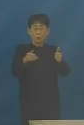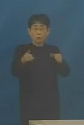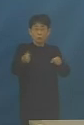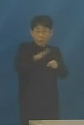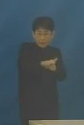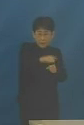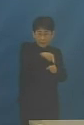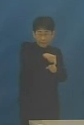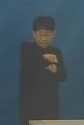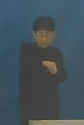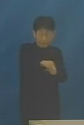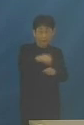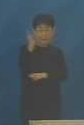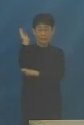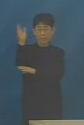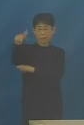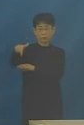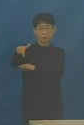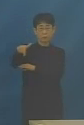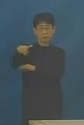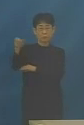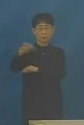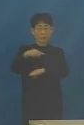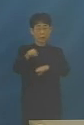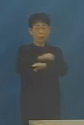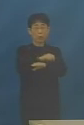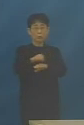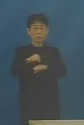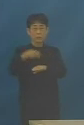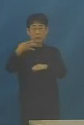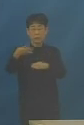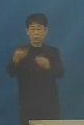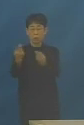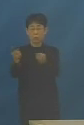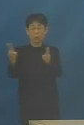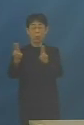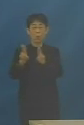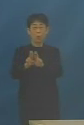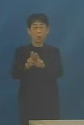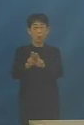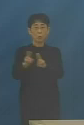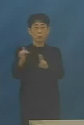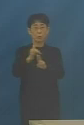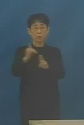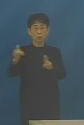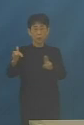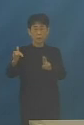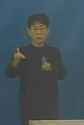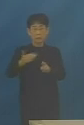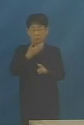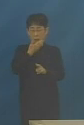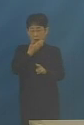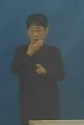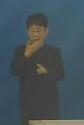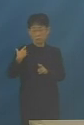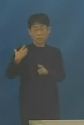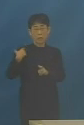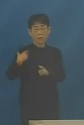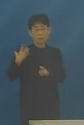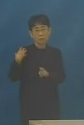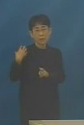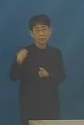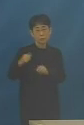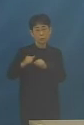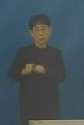政府そして特に与党の用の方々も重要な役割を果たすと思いますのでそうした方々に